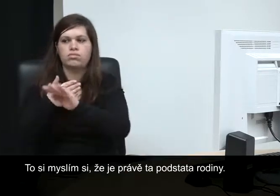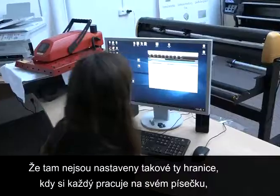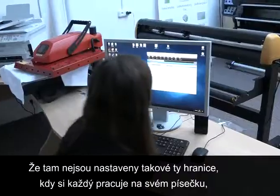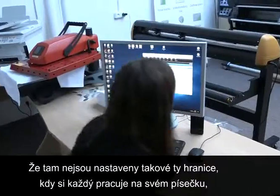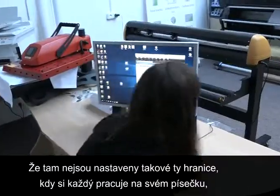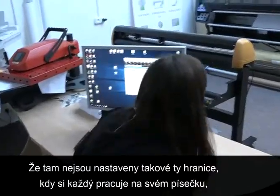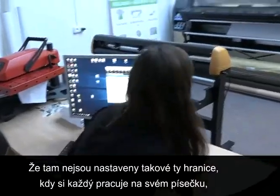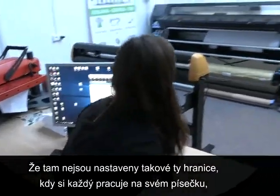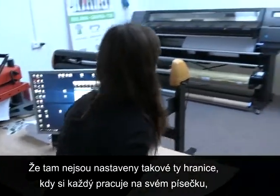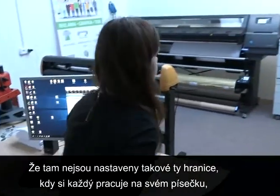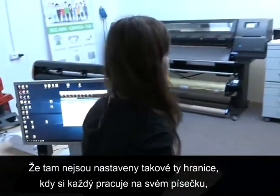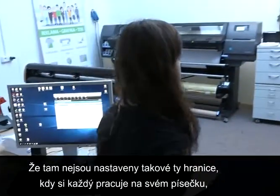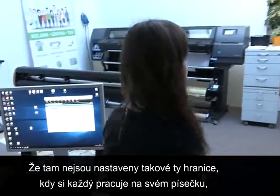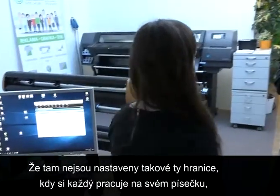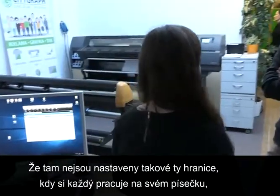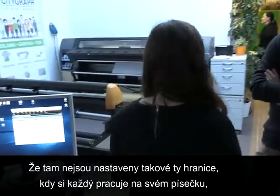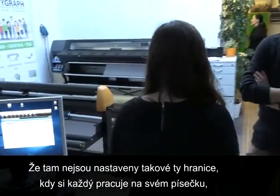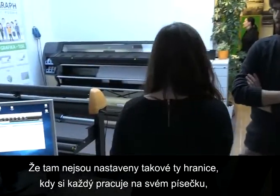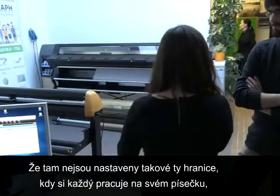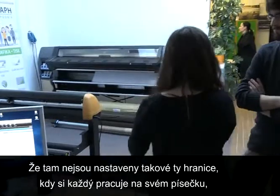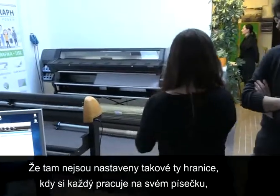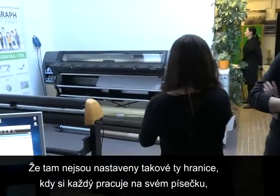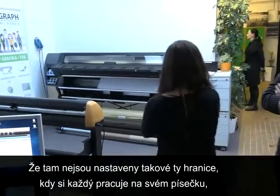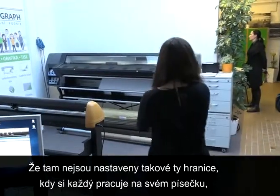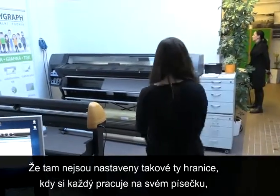Jo, že to není taková, že tam nejsou nastaveny takové ty hranice, kdy si každý pracuje na tom